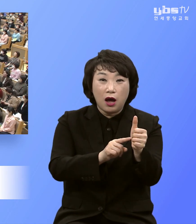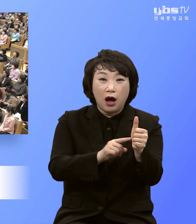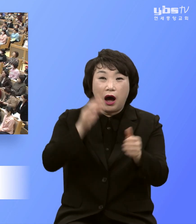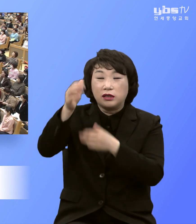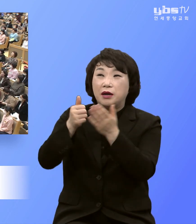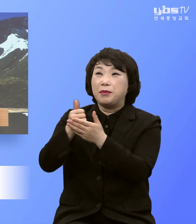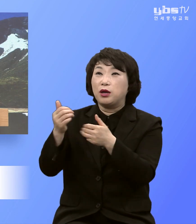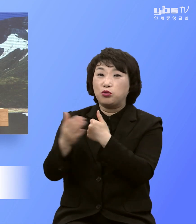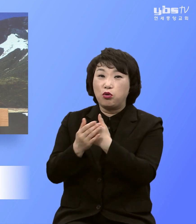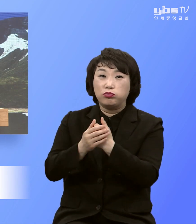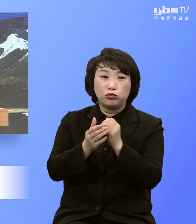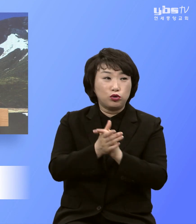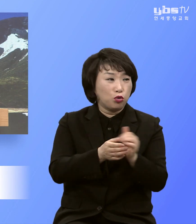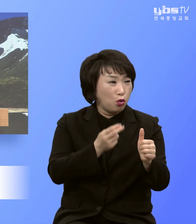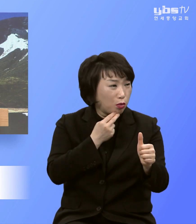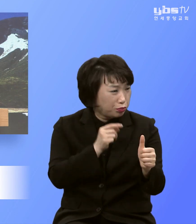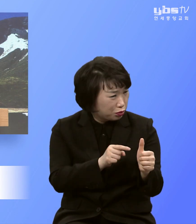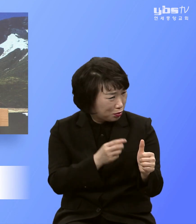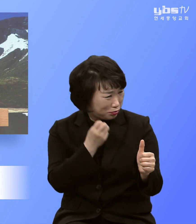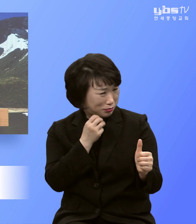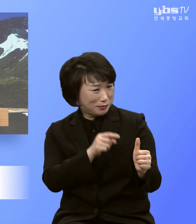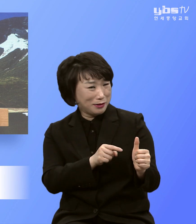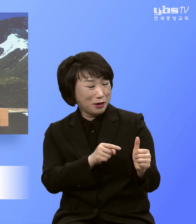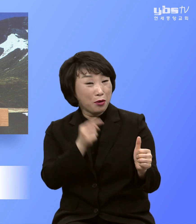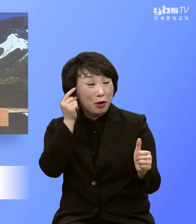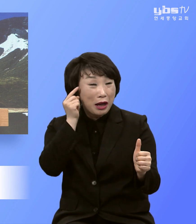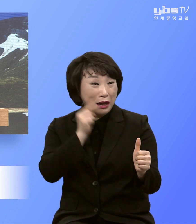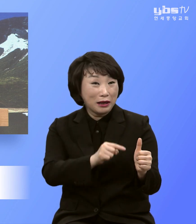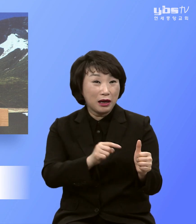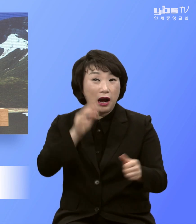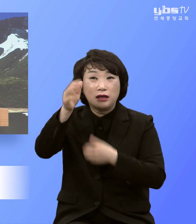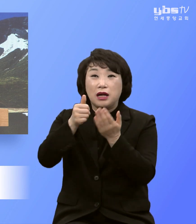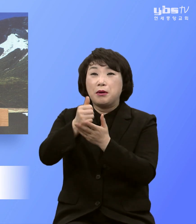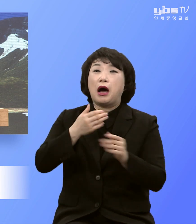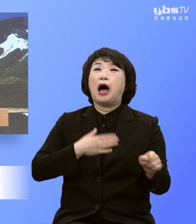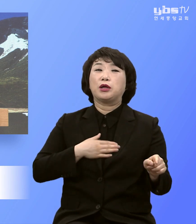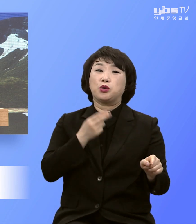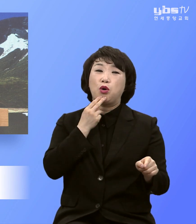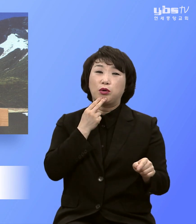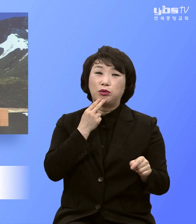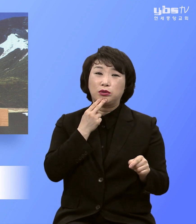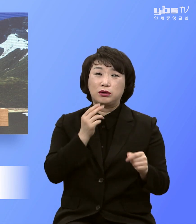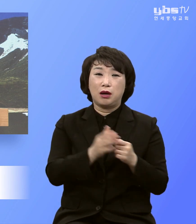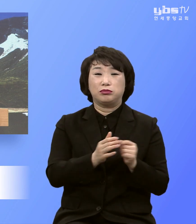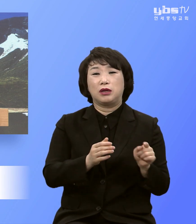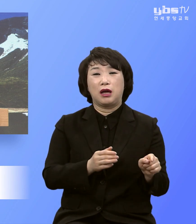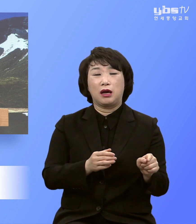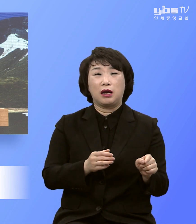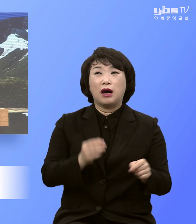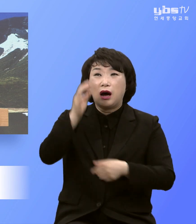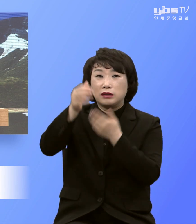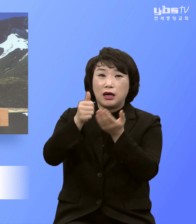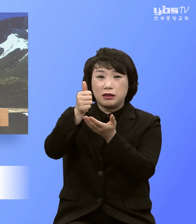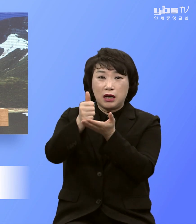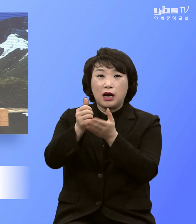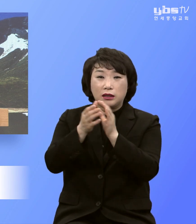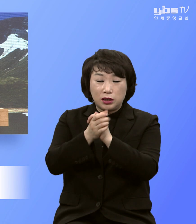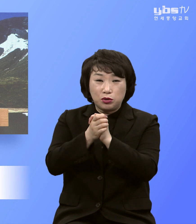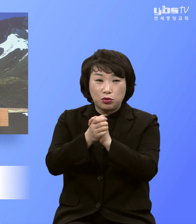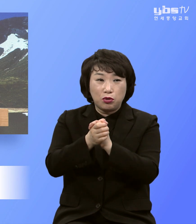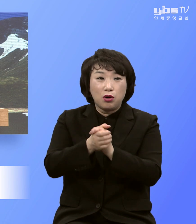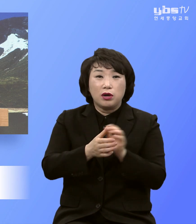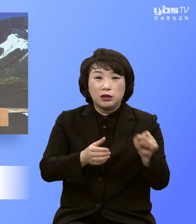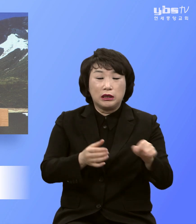하나님의 도움을 구하지 않는 것은 하나님을 알지 못하는 행위요, 하나님과의 기도에